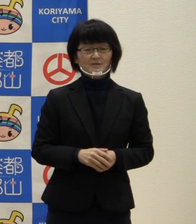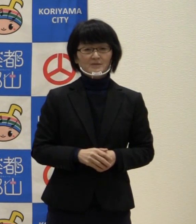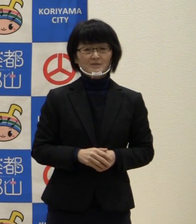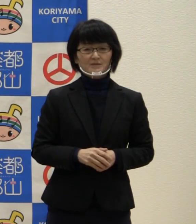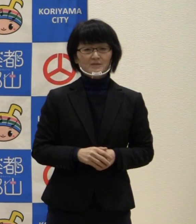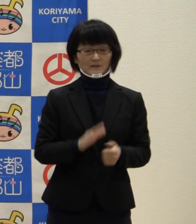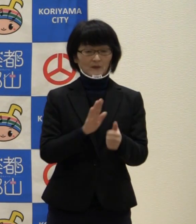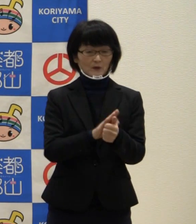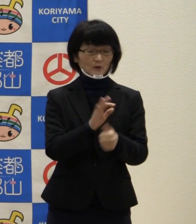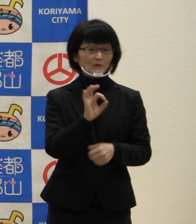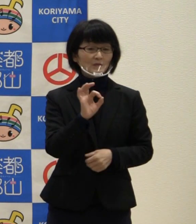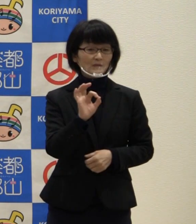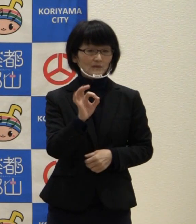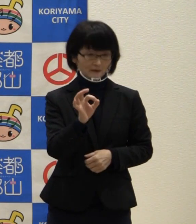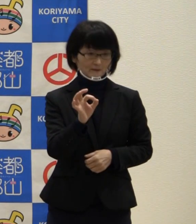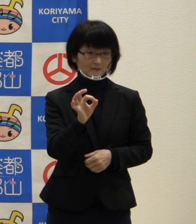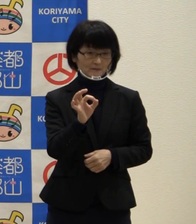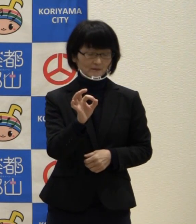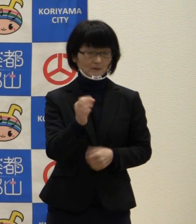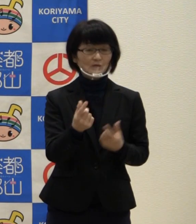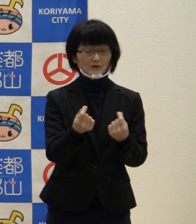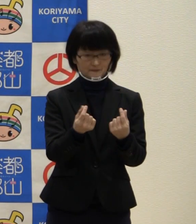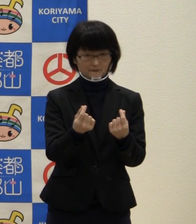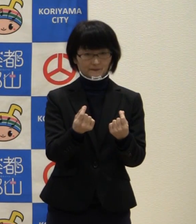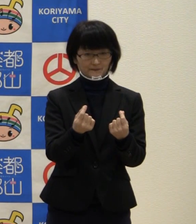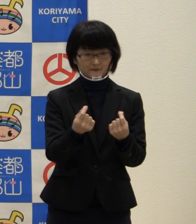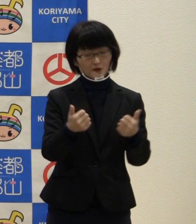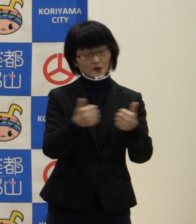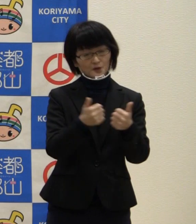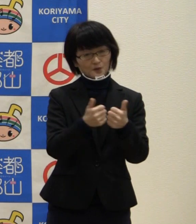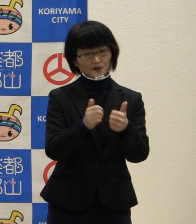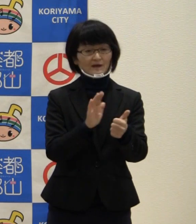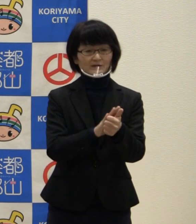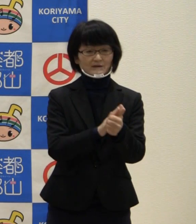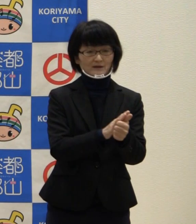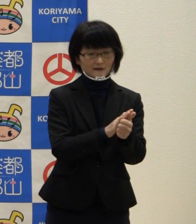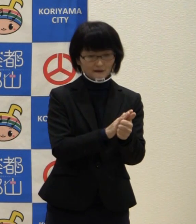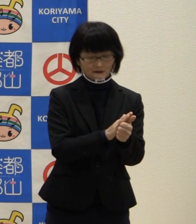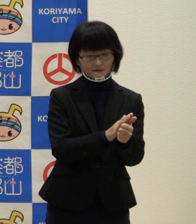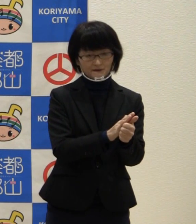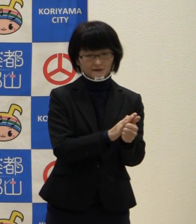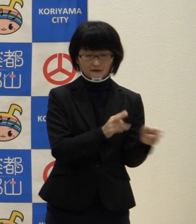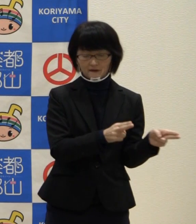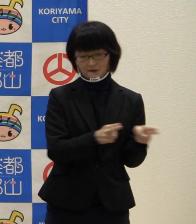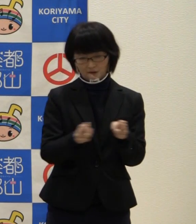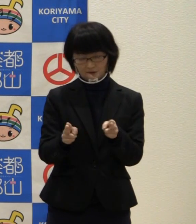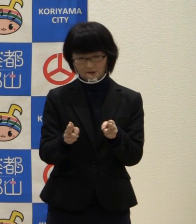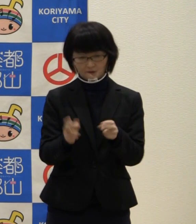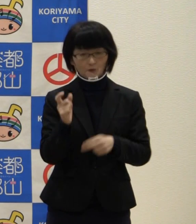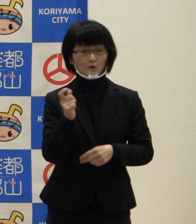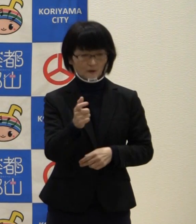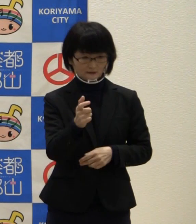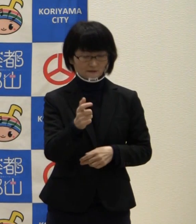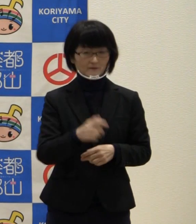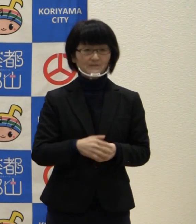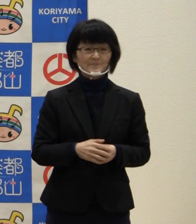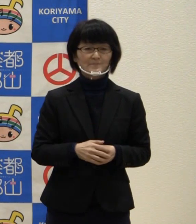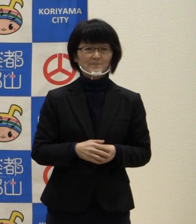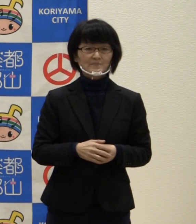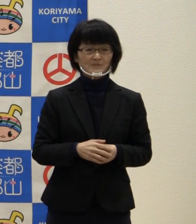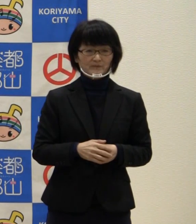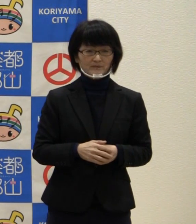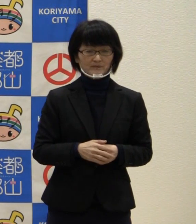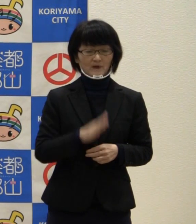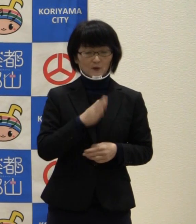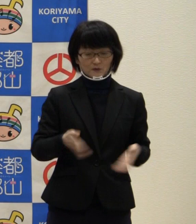給付金もさることながら相談支援体制を強化しようというものでございまして、市役所本